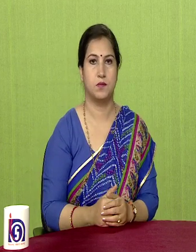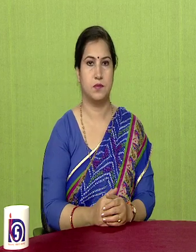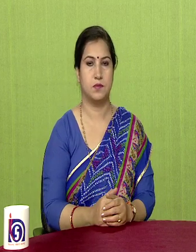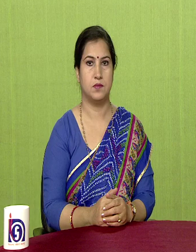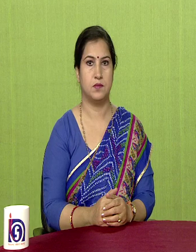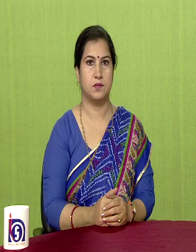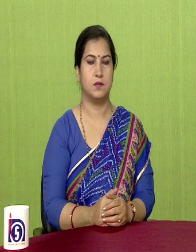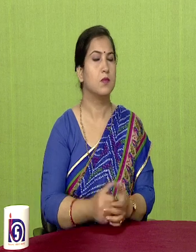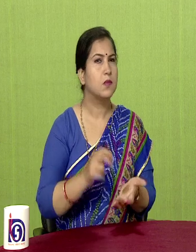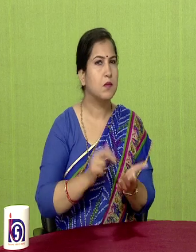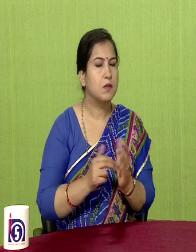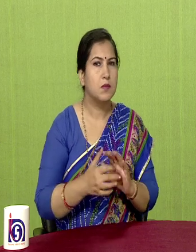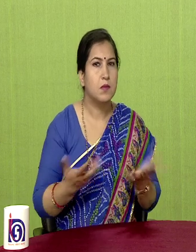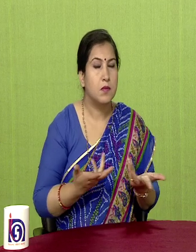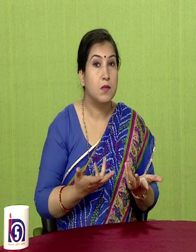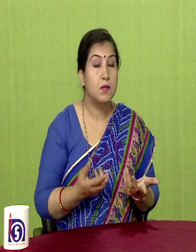संकेत यह है कि भरत से